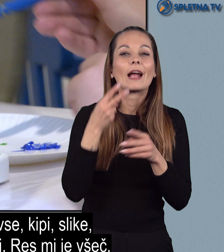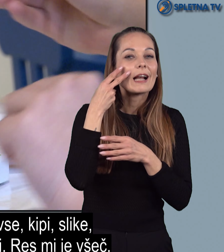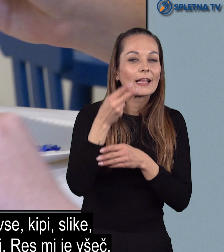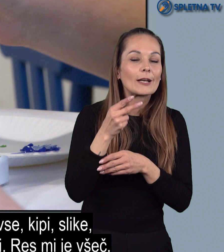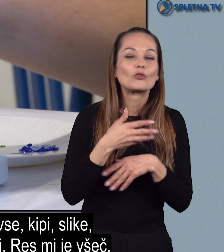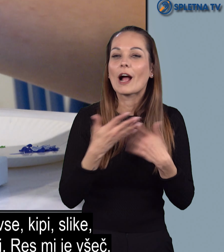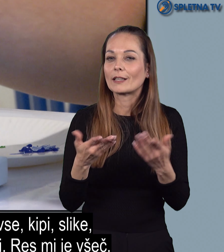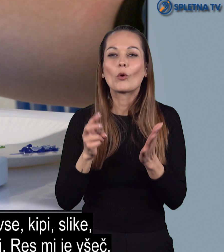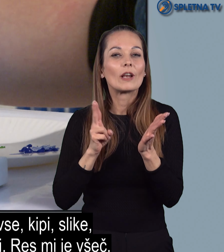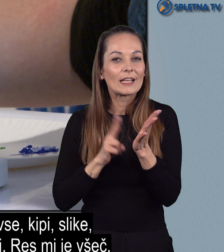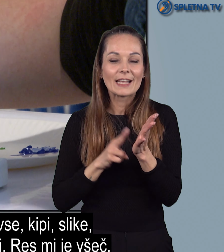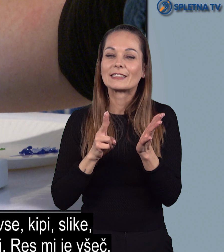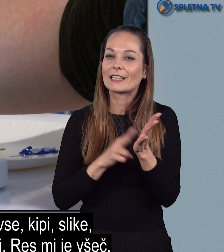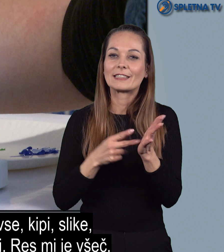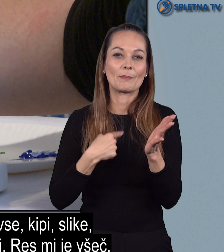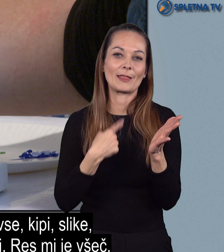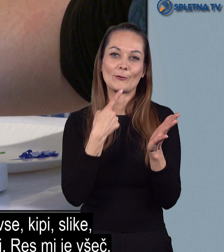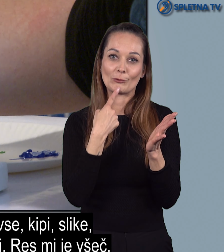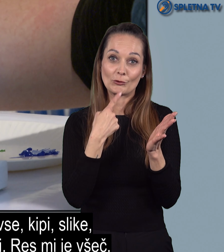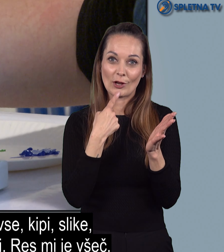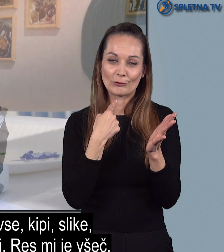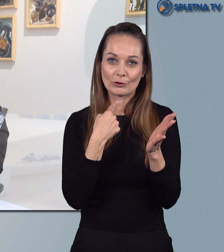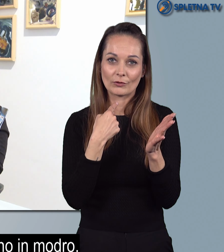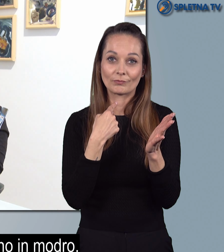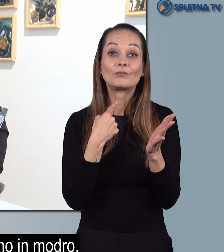karkoli. Res meni všeč.